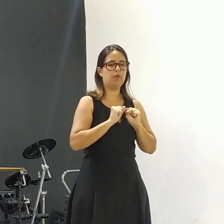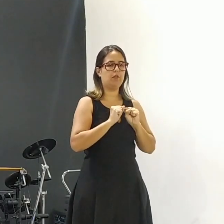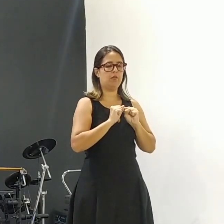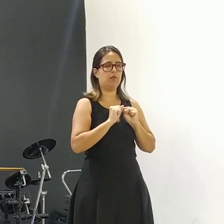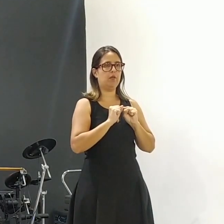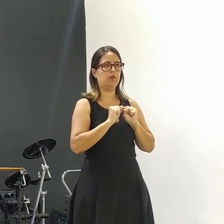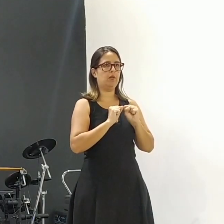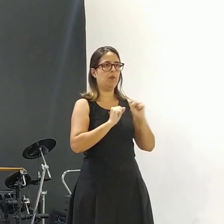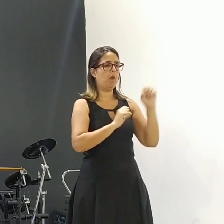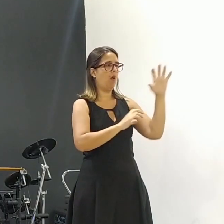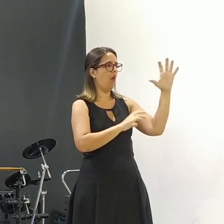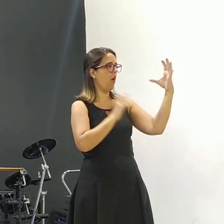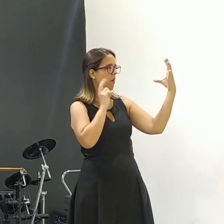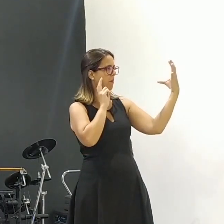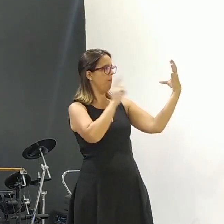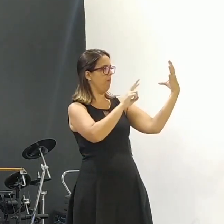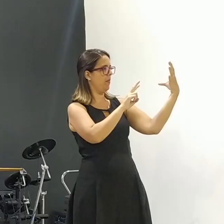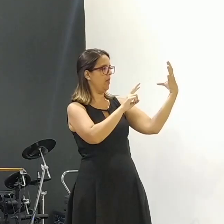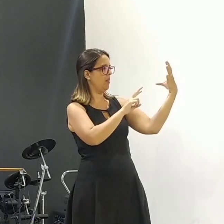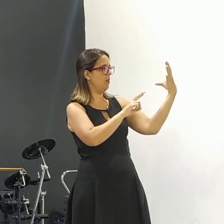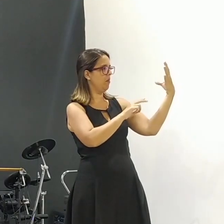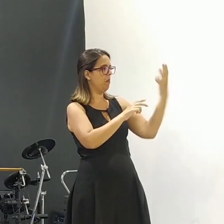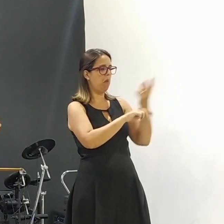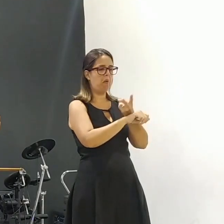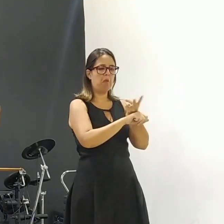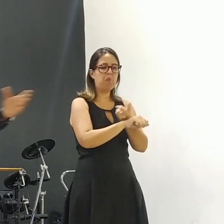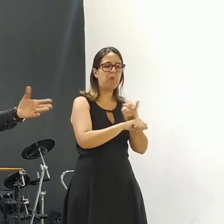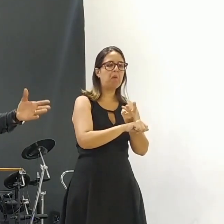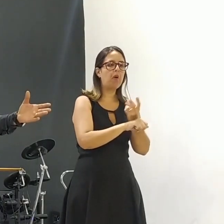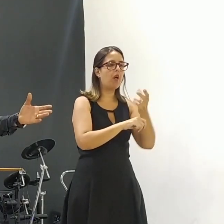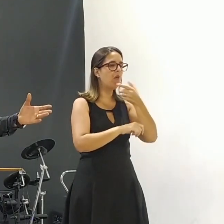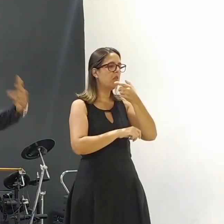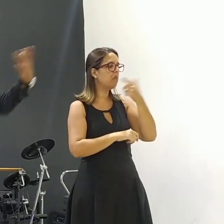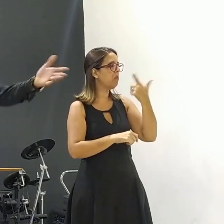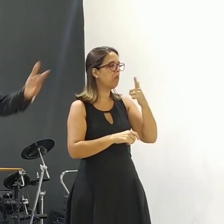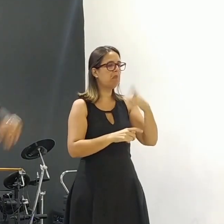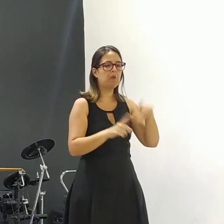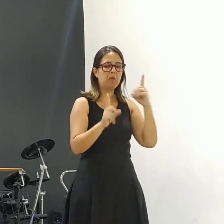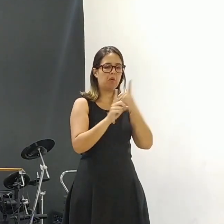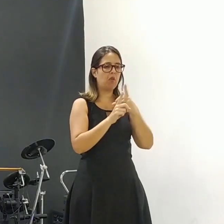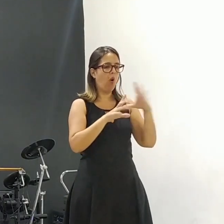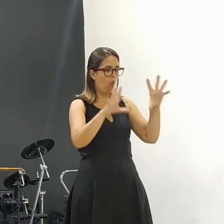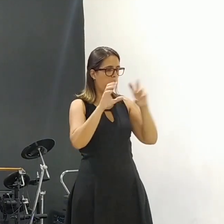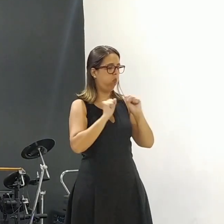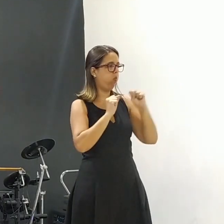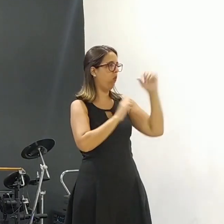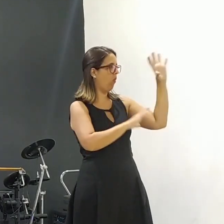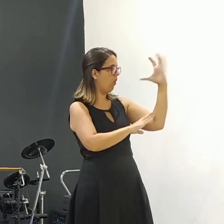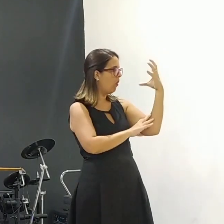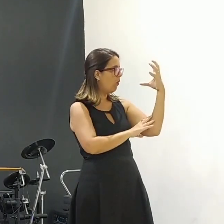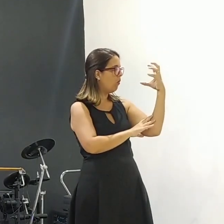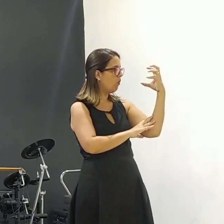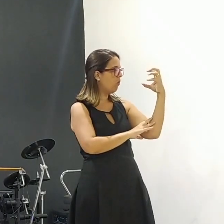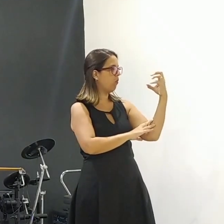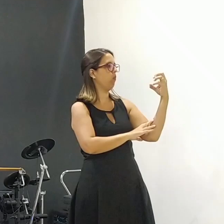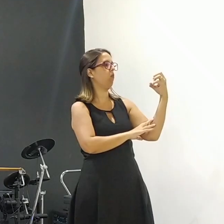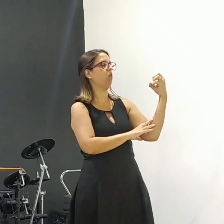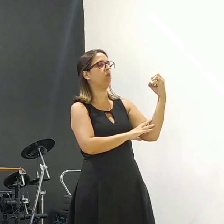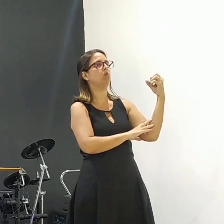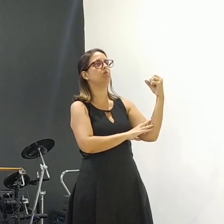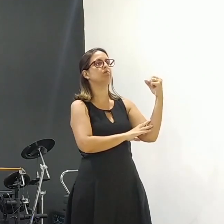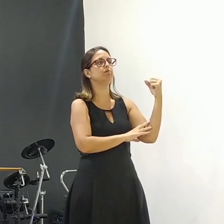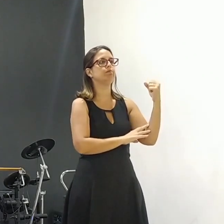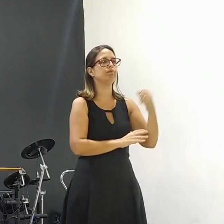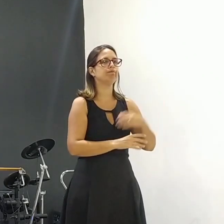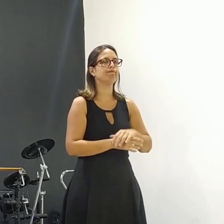cheia de folhas, né? E Jesus foi procurar fruto naquela figueira, não encontrando, amaldiçoou a figueira e a figueira